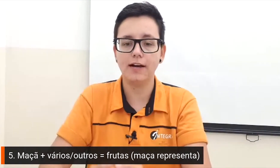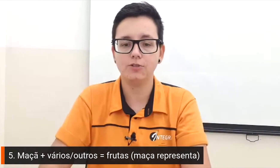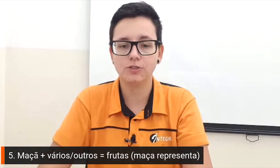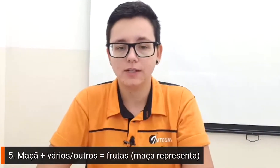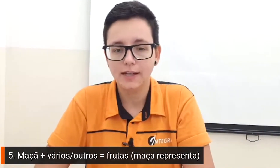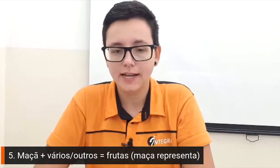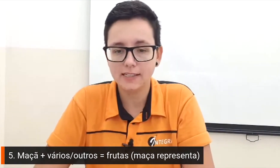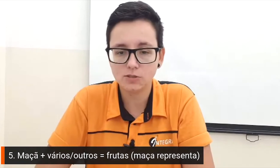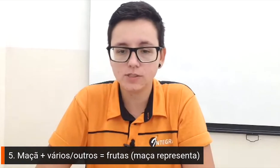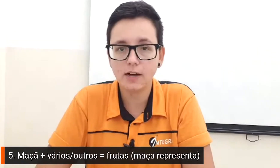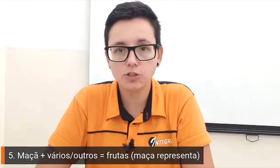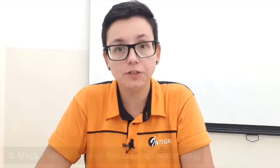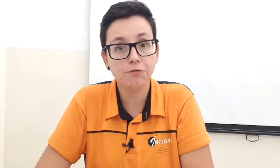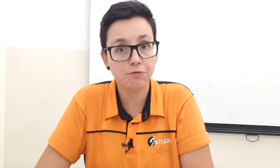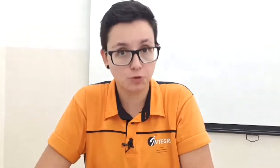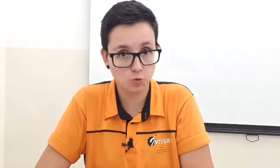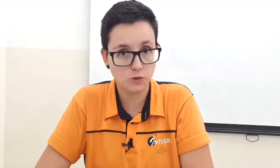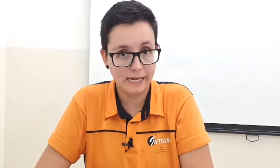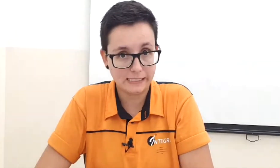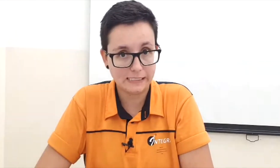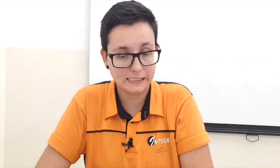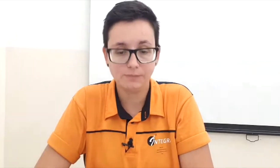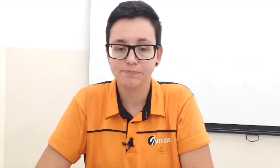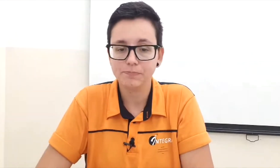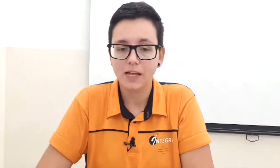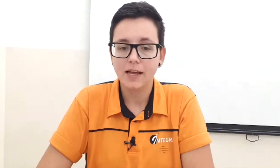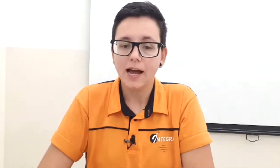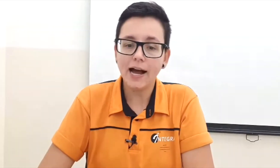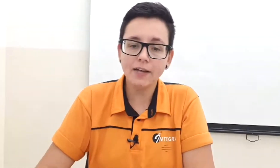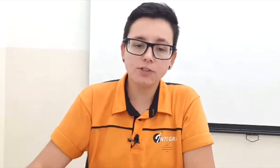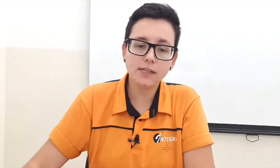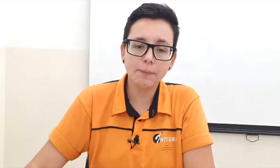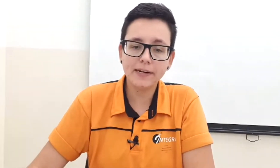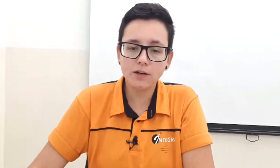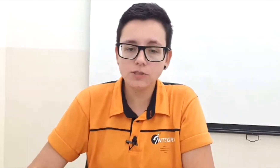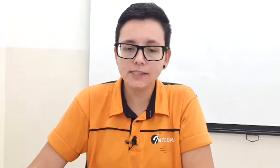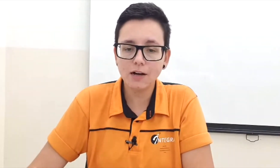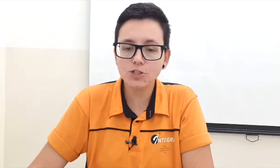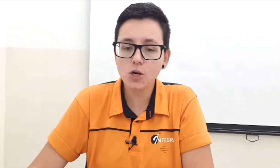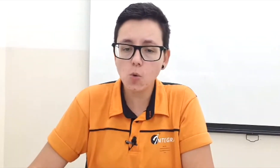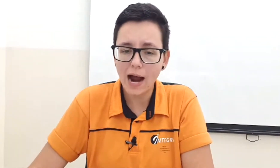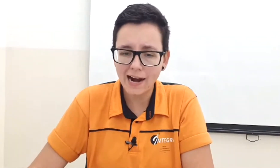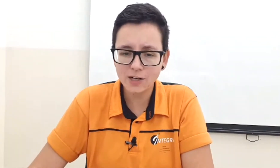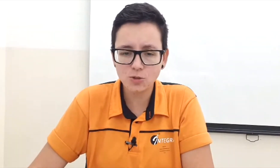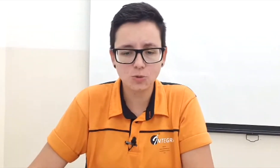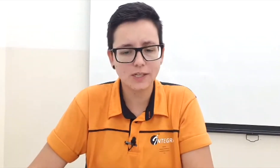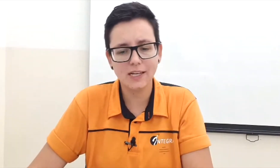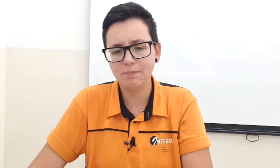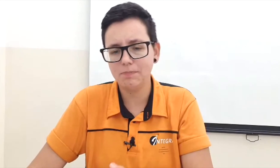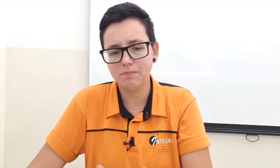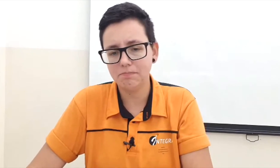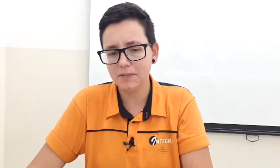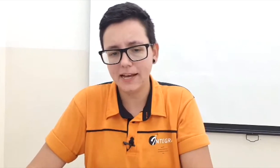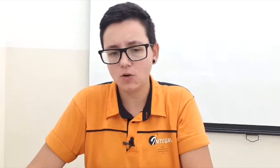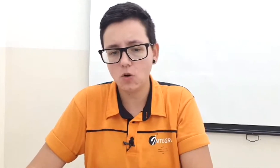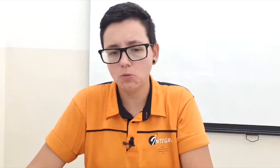vários. Esse é o sinal de frutas. Aí você aprendeu o sinal de quarto, que, né,